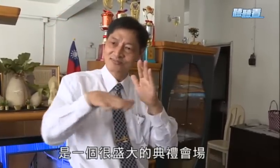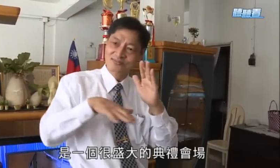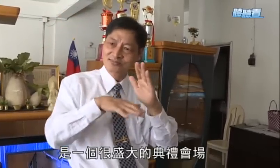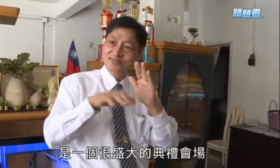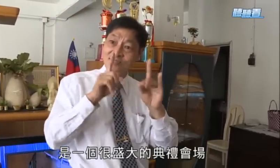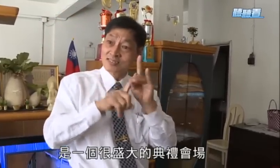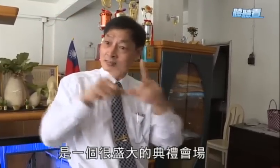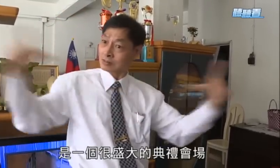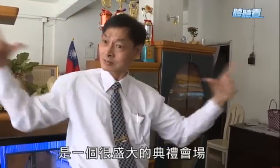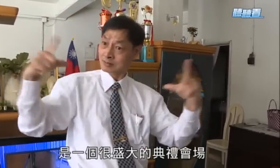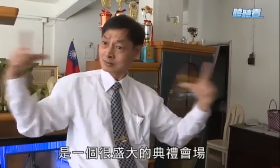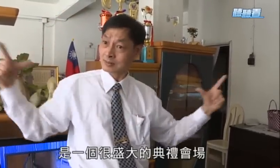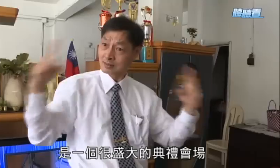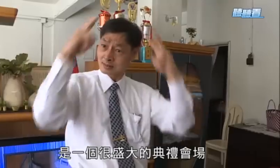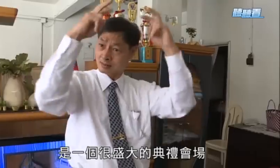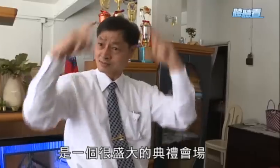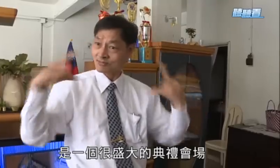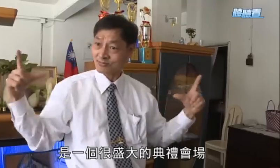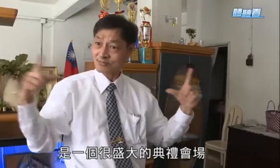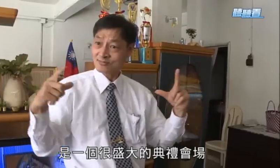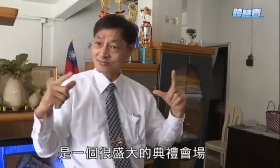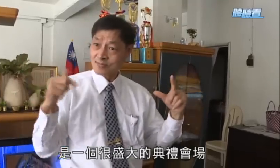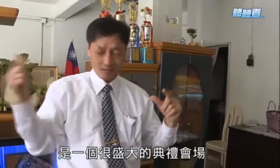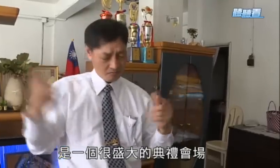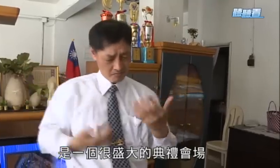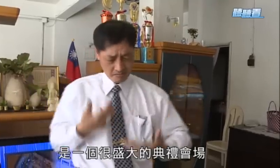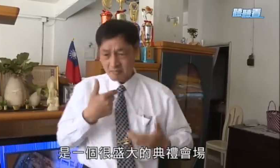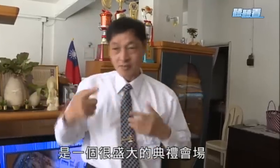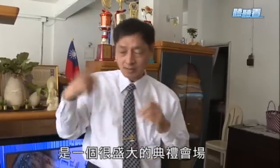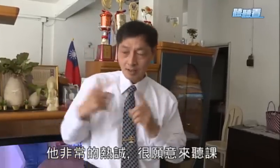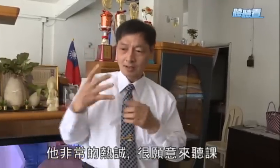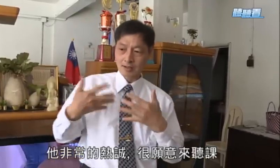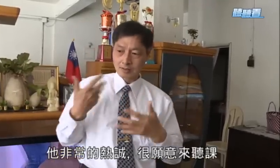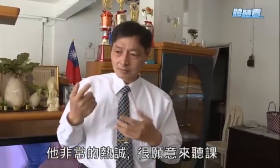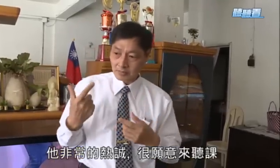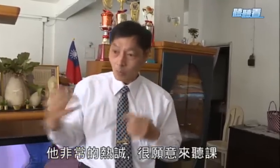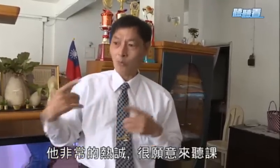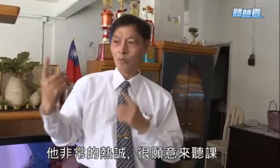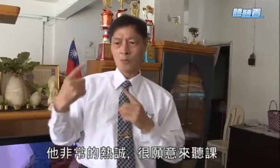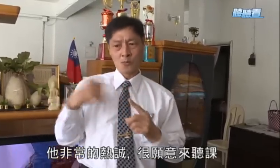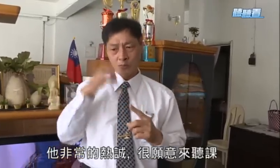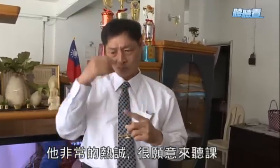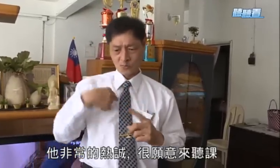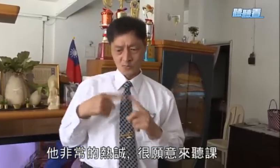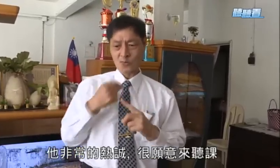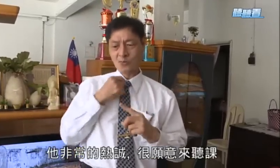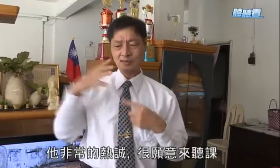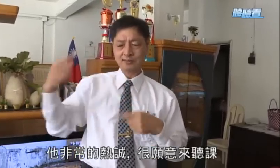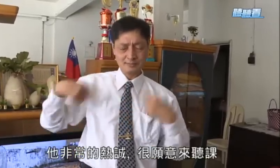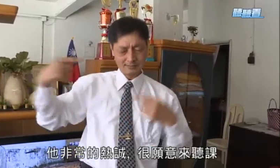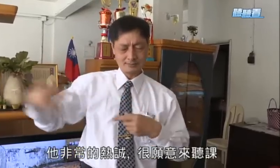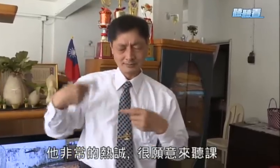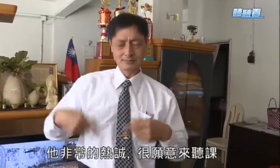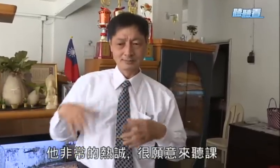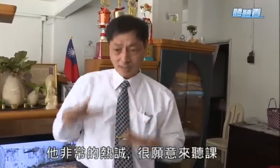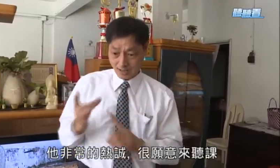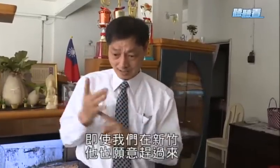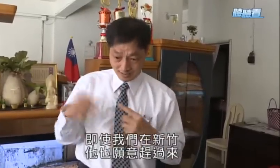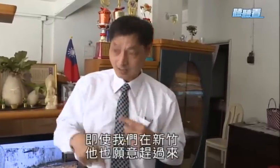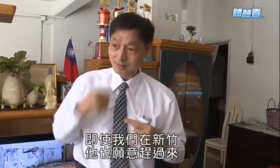个很盛大的典礼会场啊。他非常的热诚，很愿意来听课，即使呢我们在